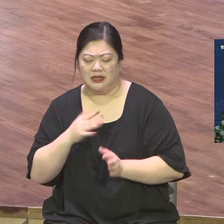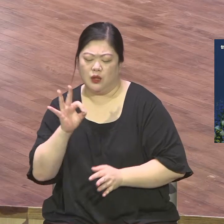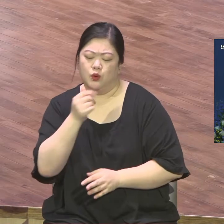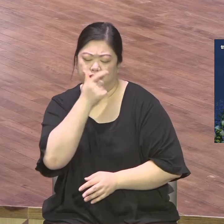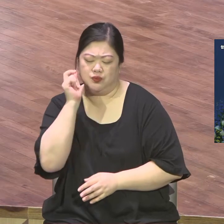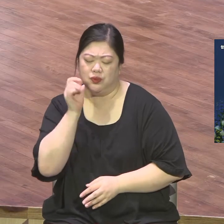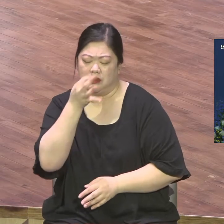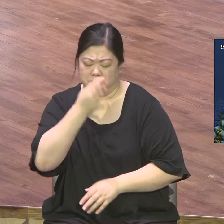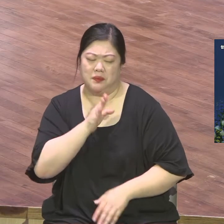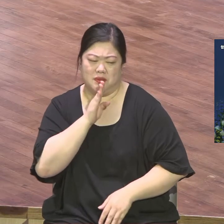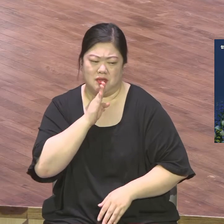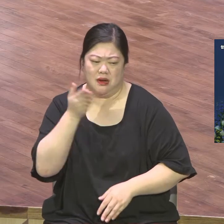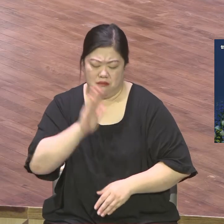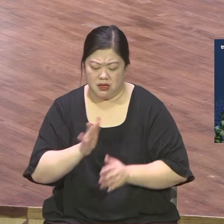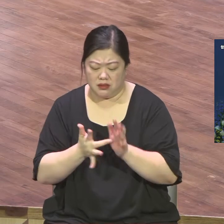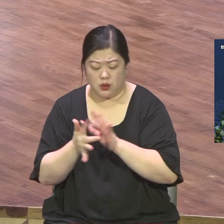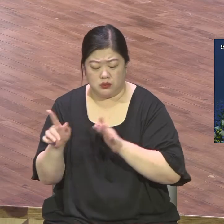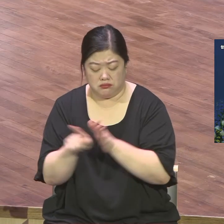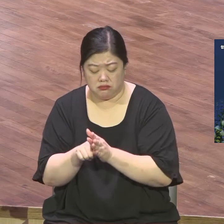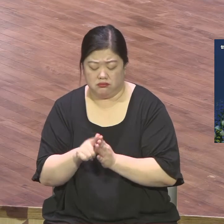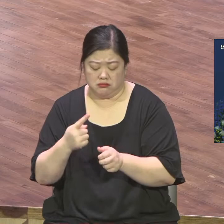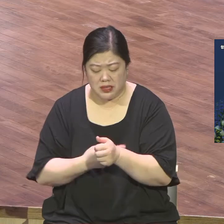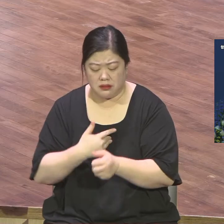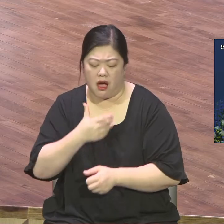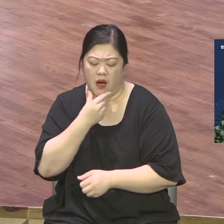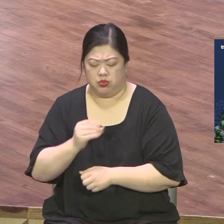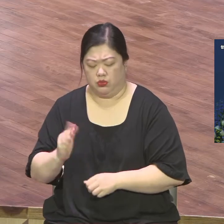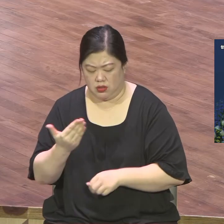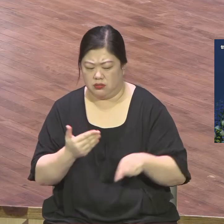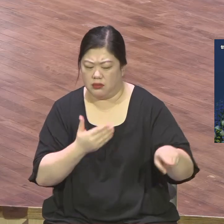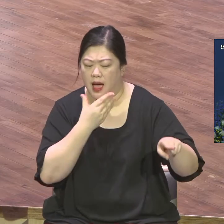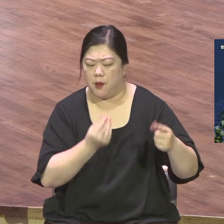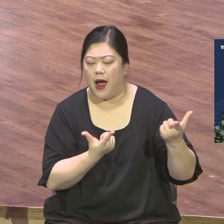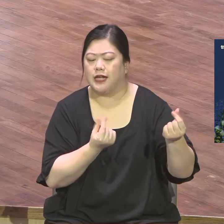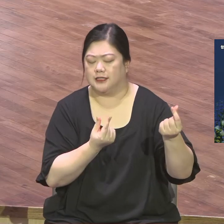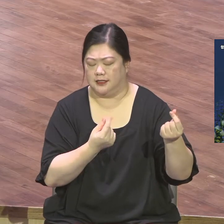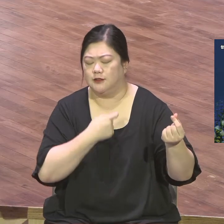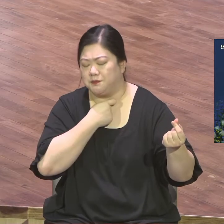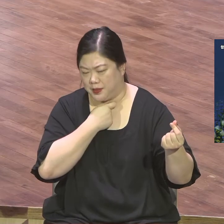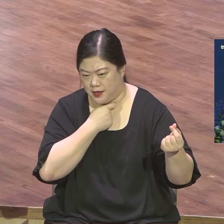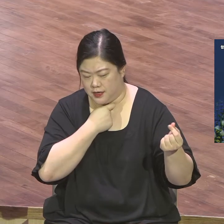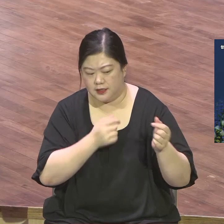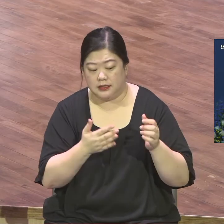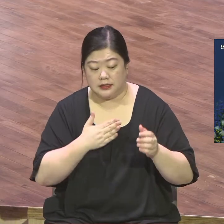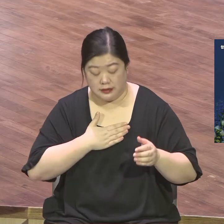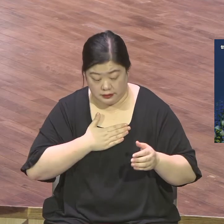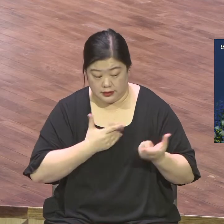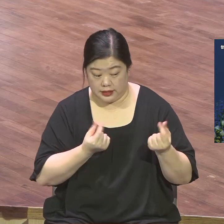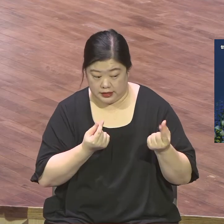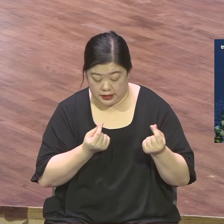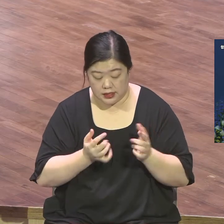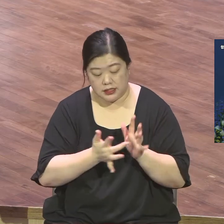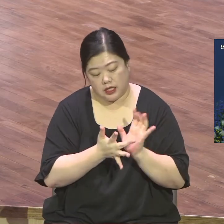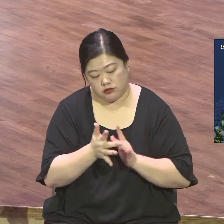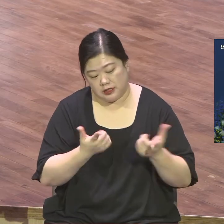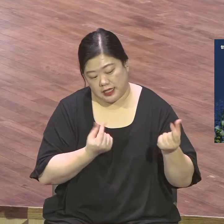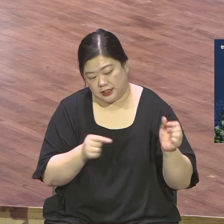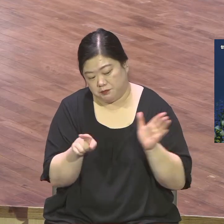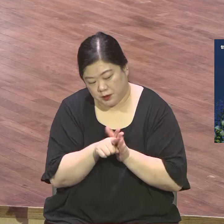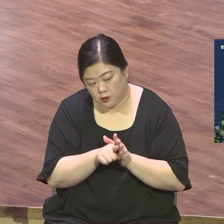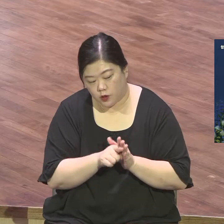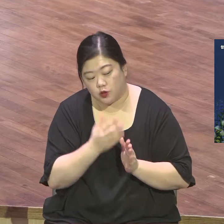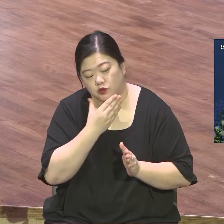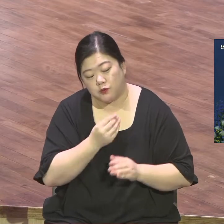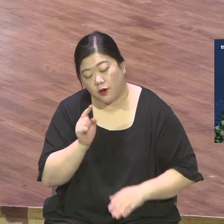듣고 이 사실을 믿고 예수를 영접하면 나처럼 축복을 받는다.